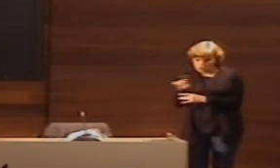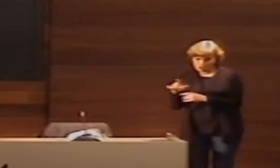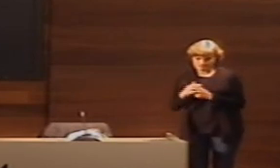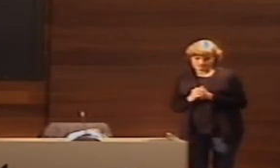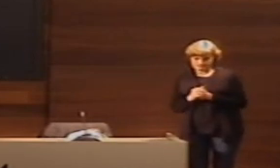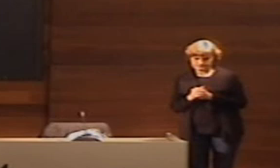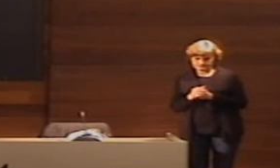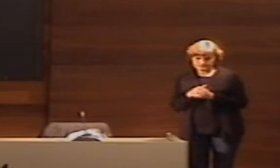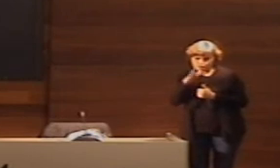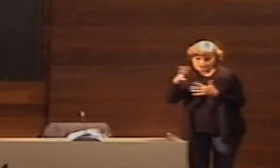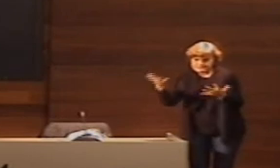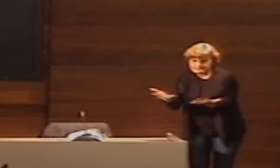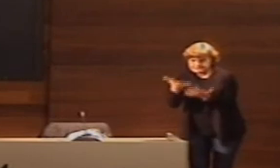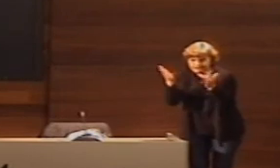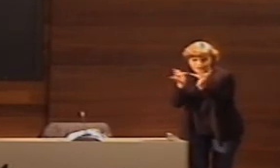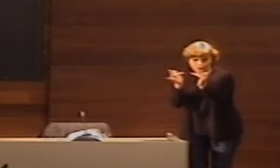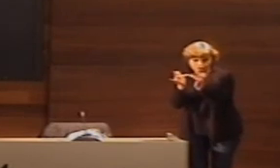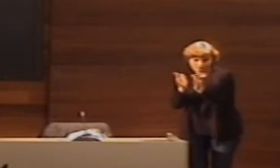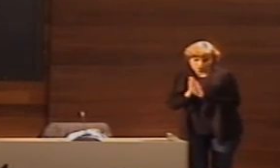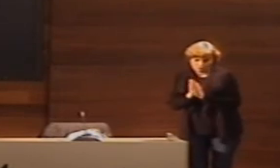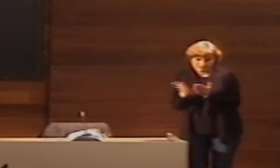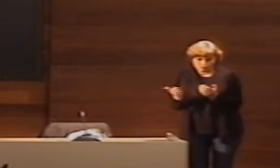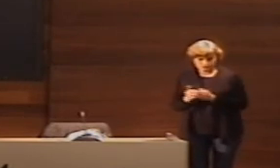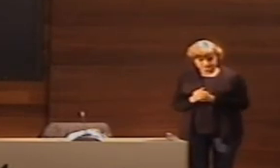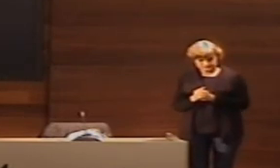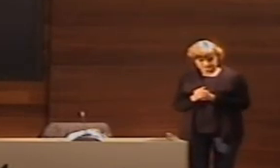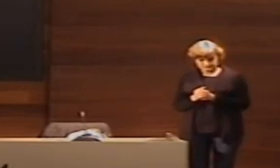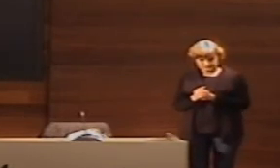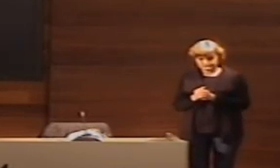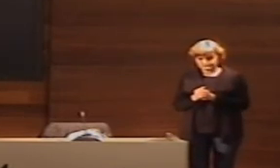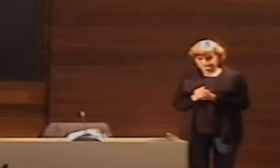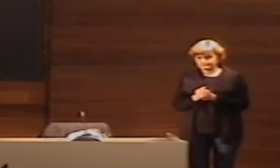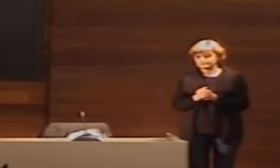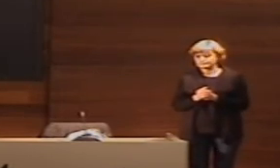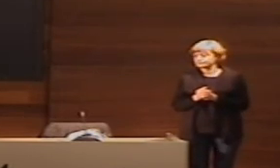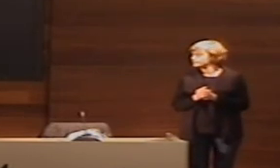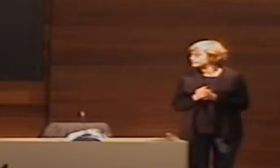algo. Y el Oktoberfest, evidentemente, pues que se informen también.